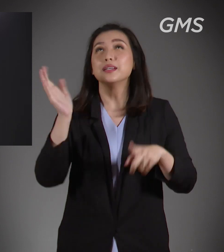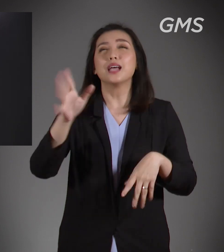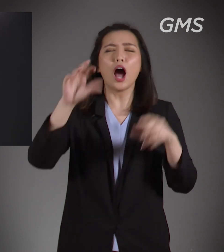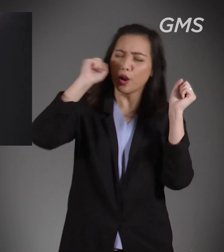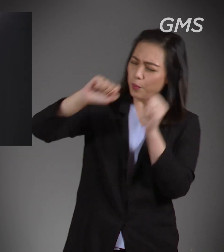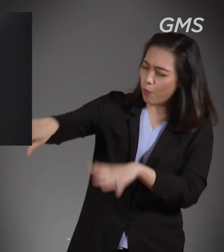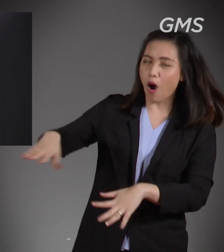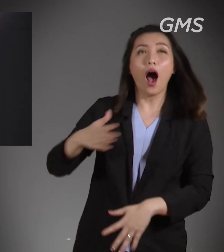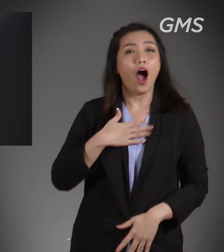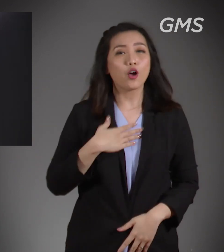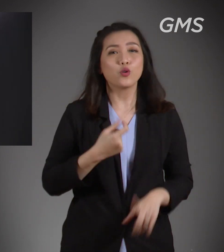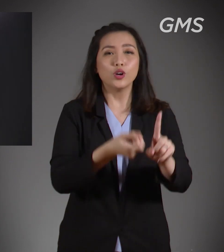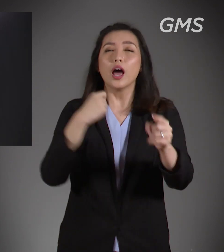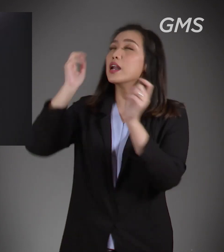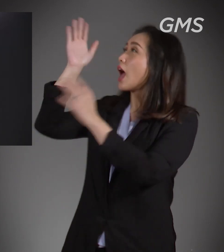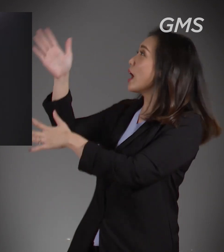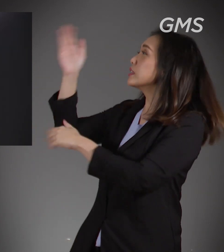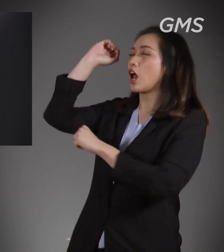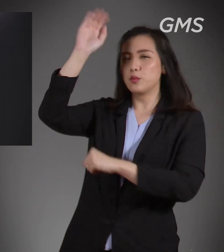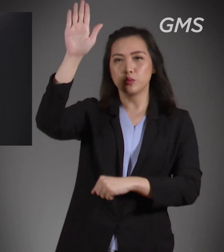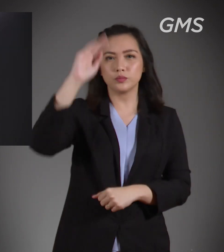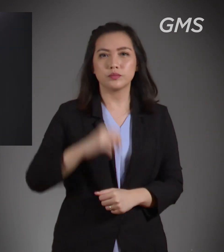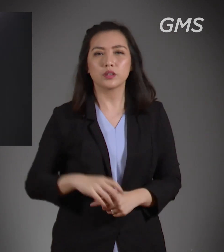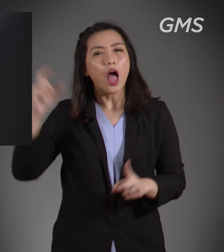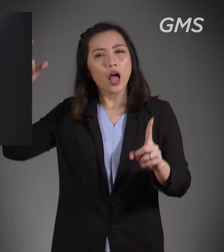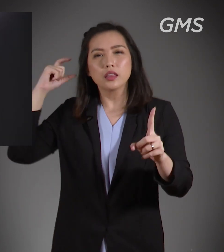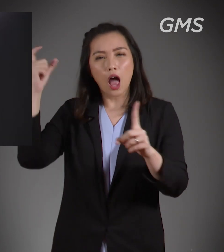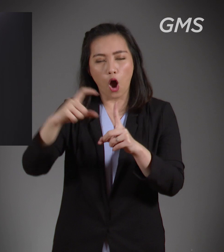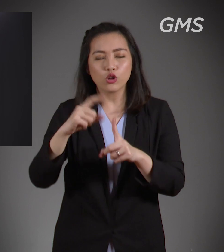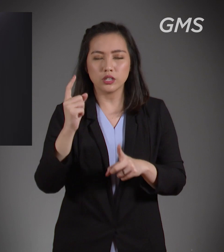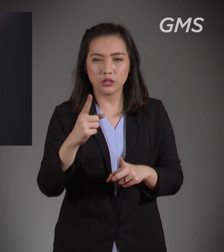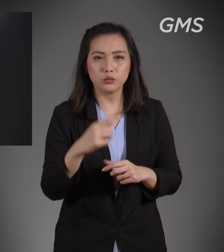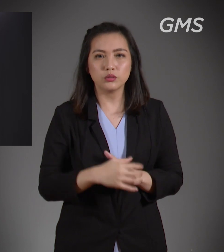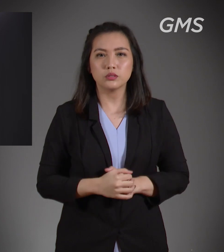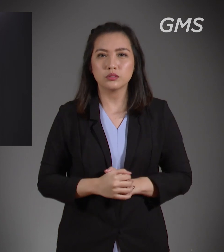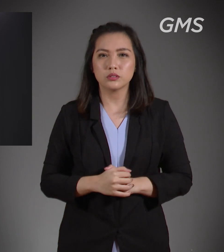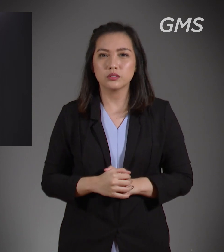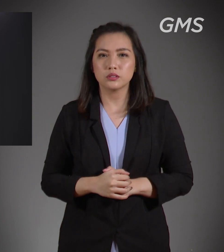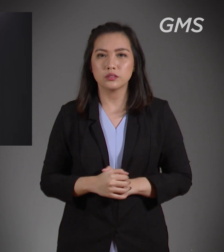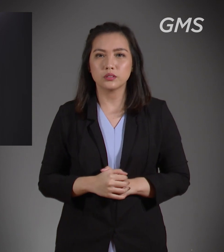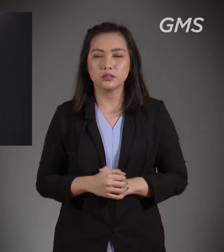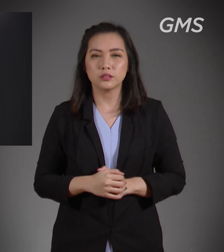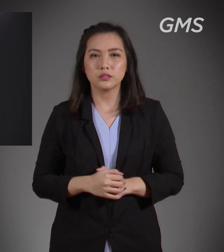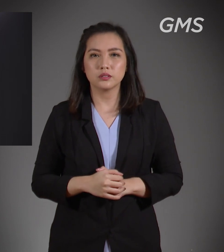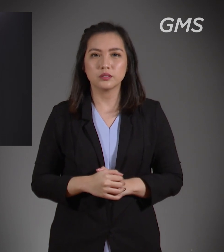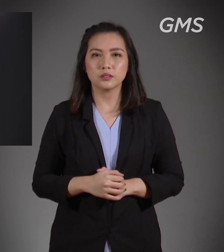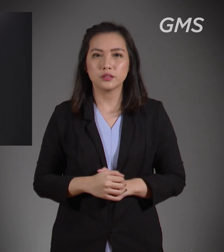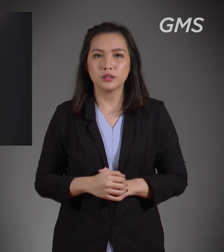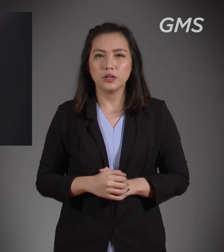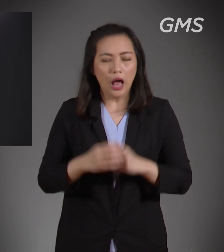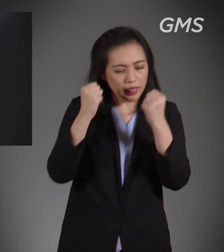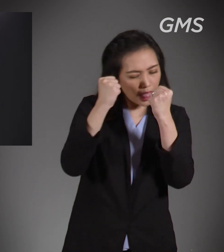hadiratmu. Yang paling ditakuti Daud bukan kehilangan kerajaan. Yang paling dia ngeri bukanlah mahkotanya